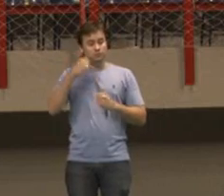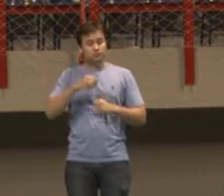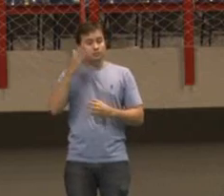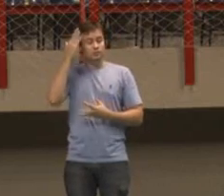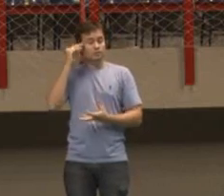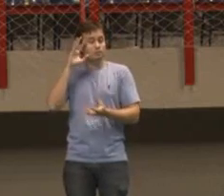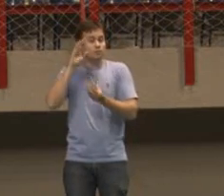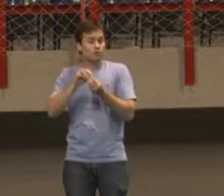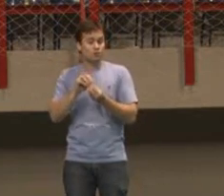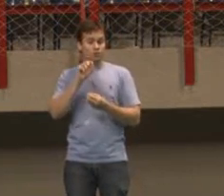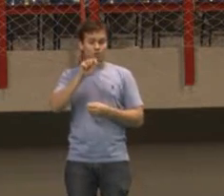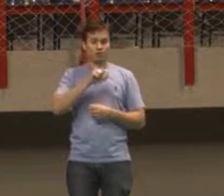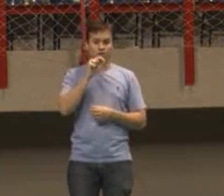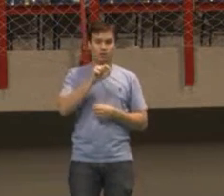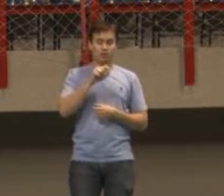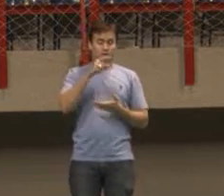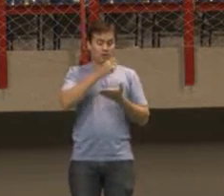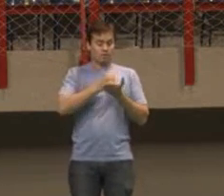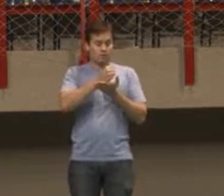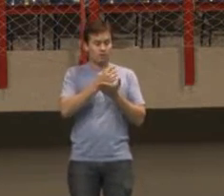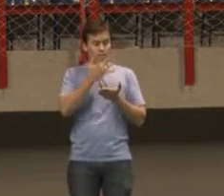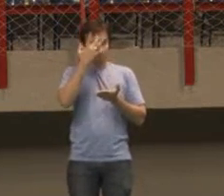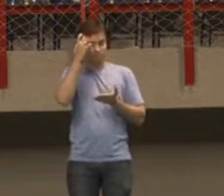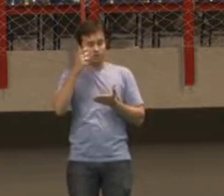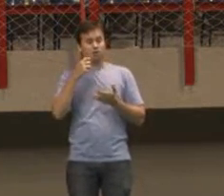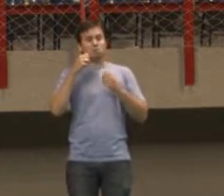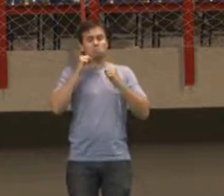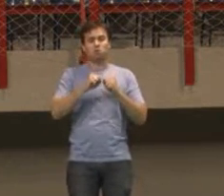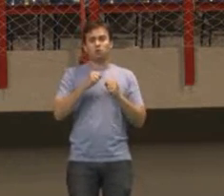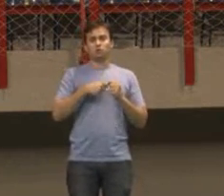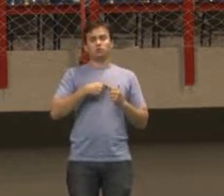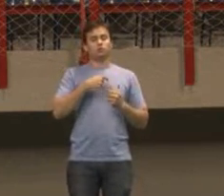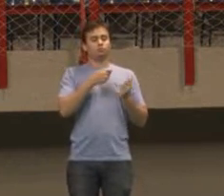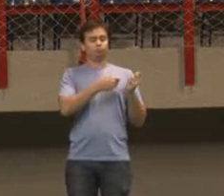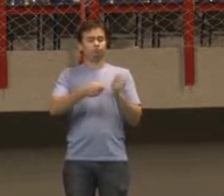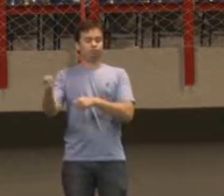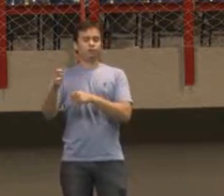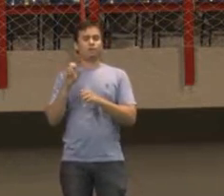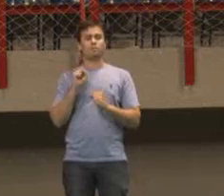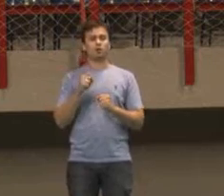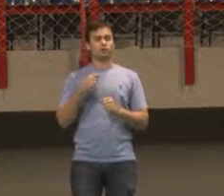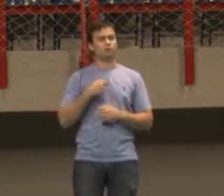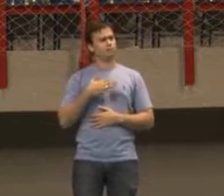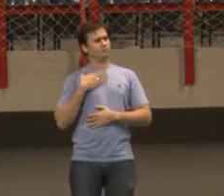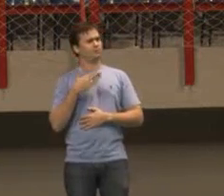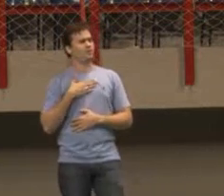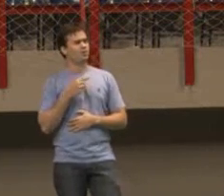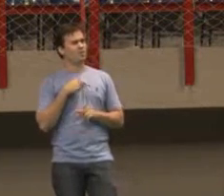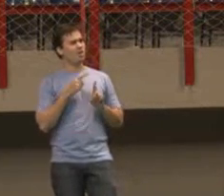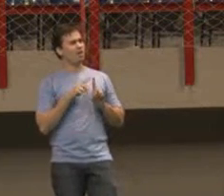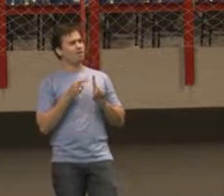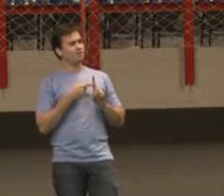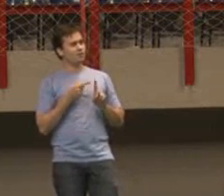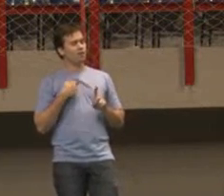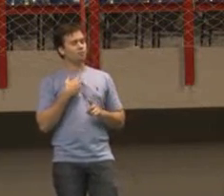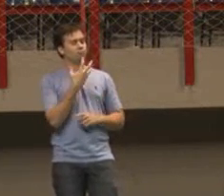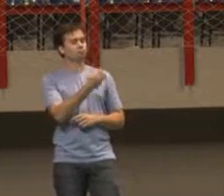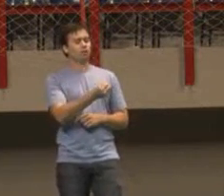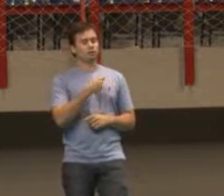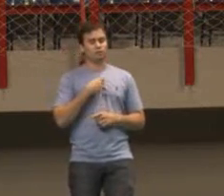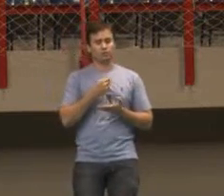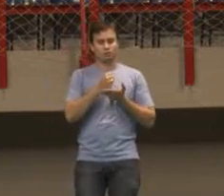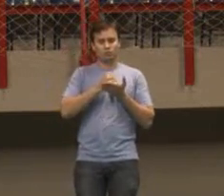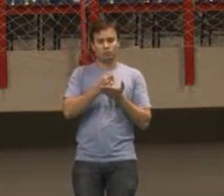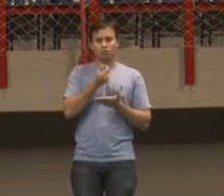contraceptivo. Não deve ser tomado a cada relação sexual em que há suspeita de gestação. Absolutamente. Não se pode